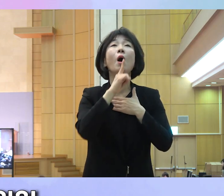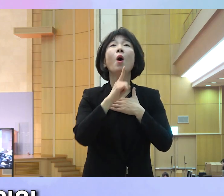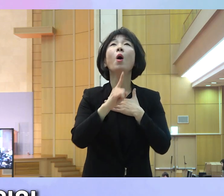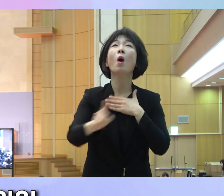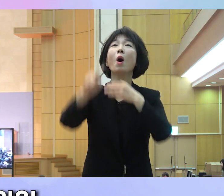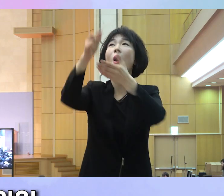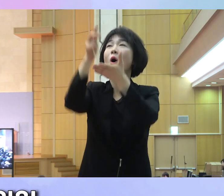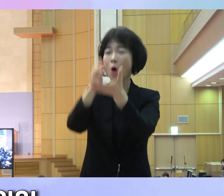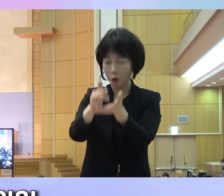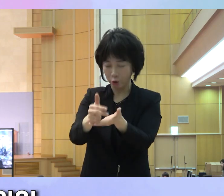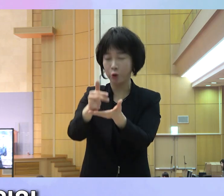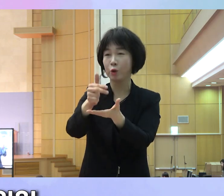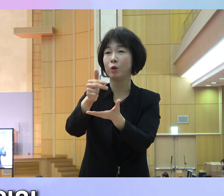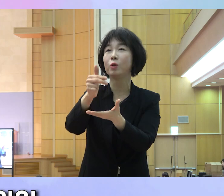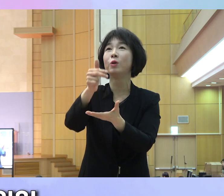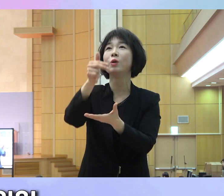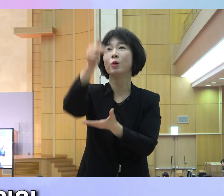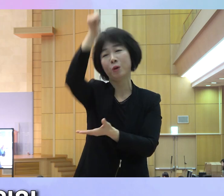오